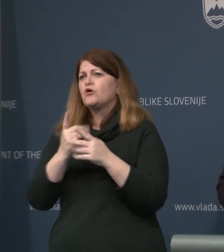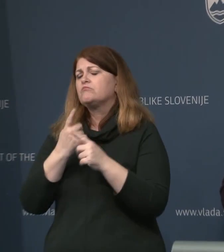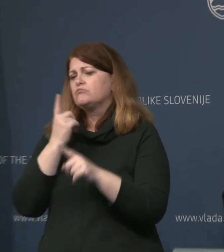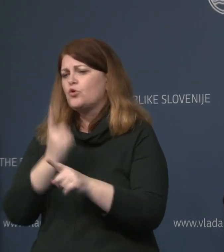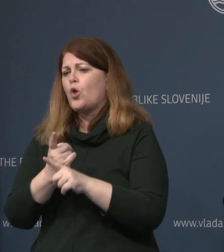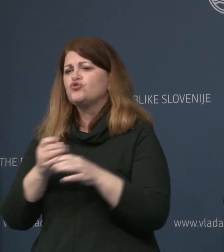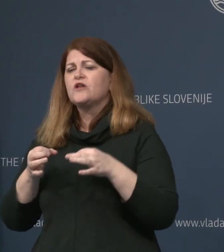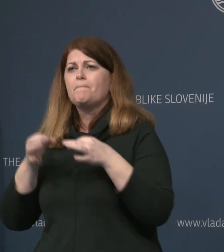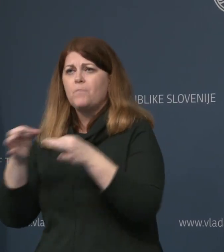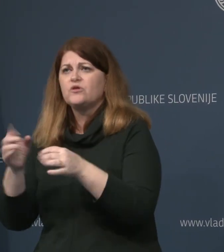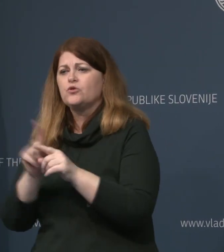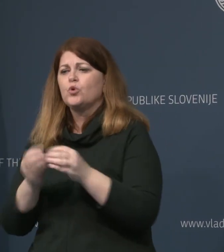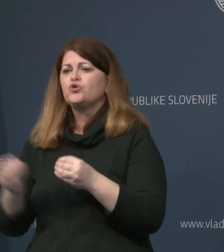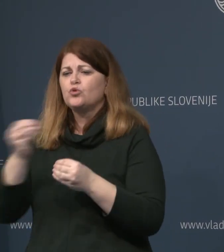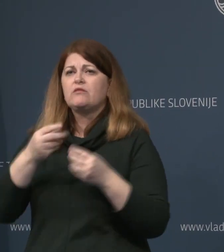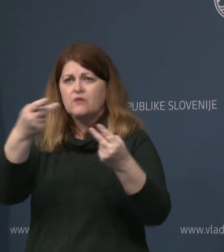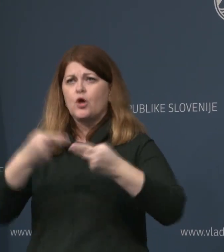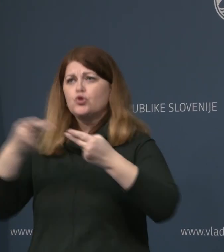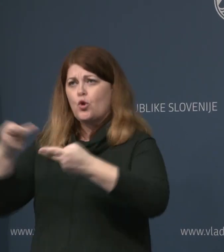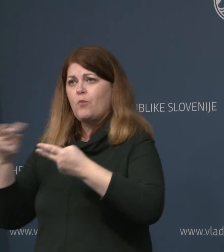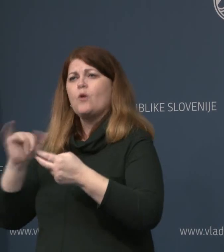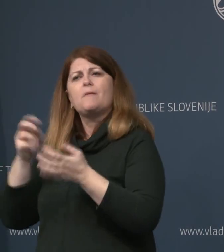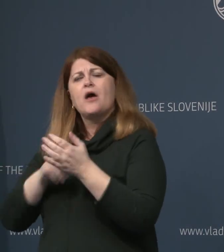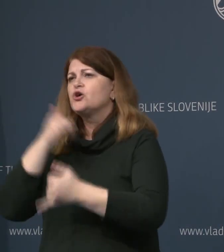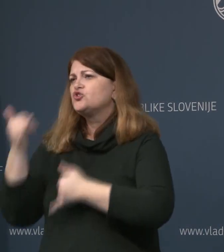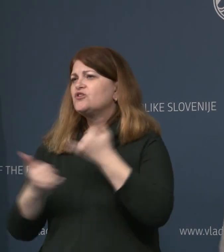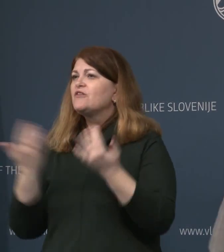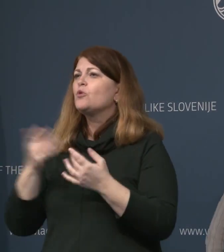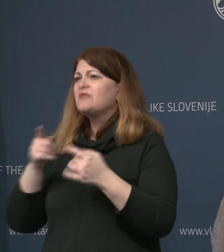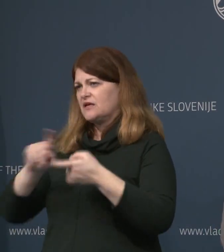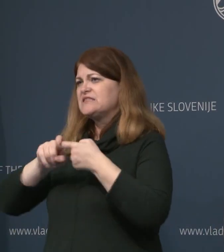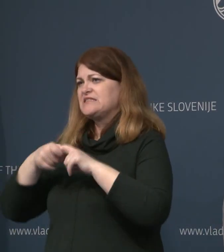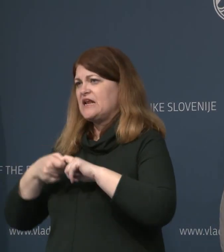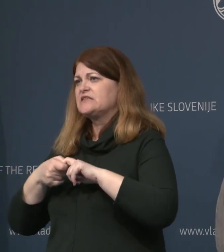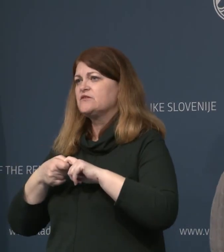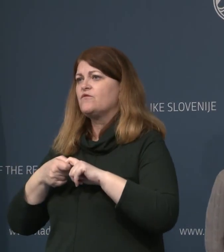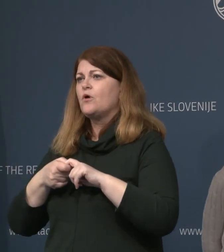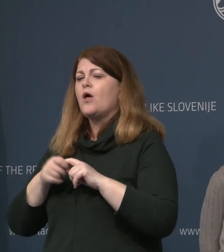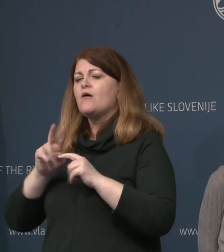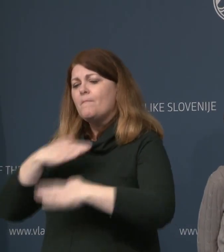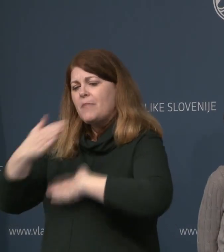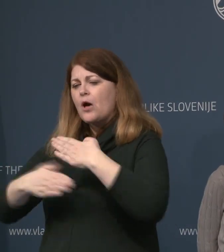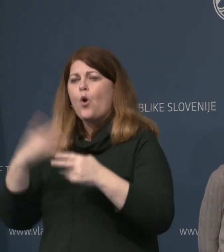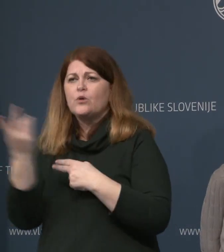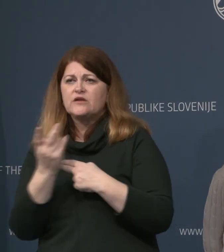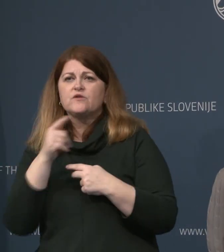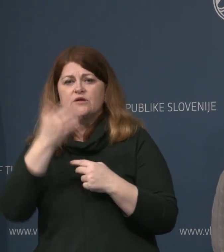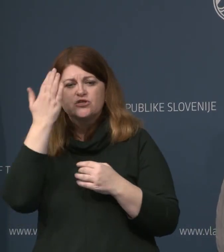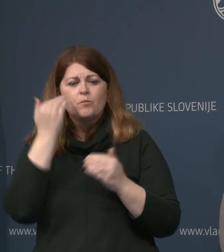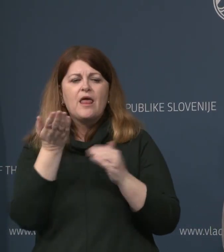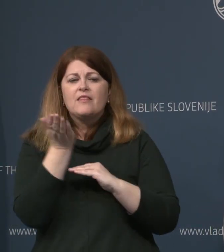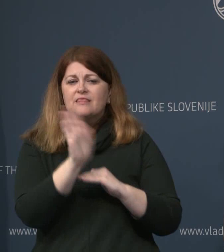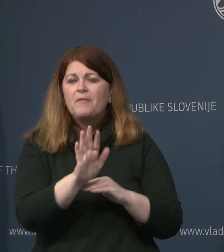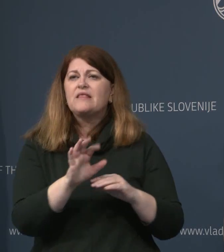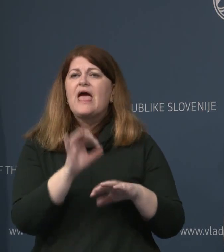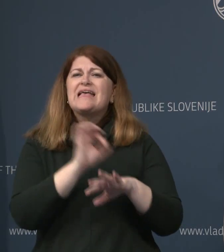kanali, tudi dodatnih dobav, je pa še vedno nekaj teh sredstev iz blagovnih rezerv, ki so bila eksplicitno